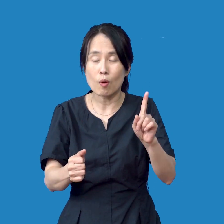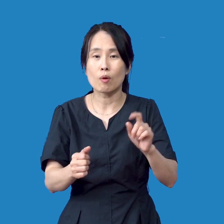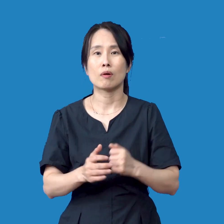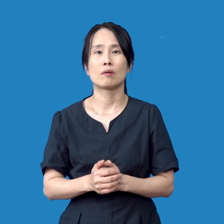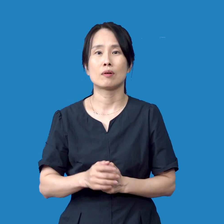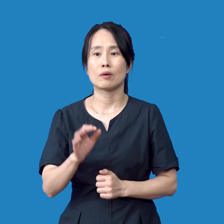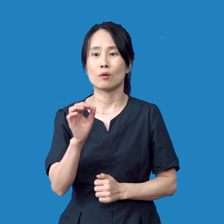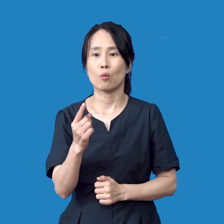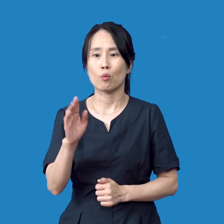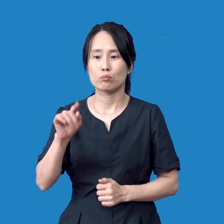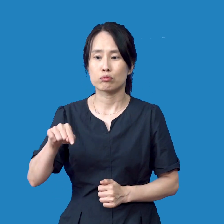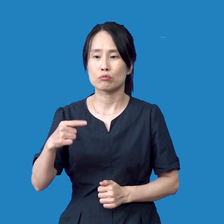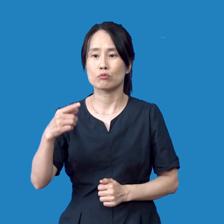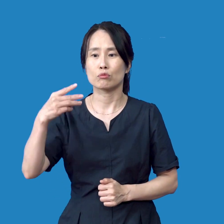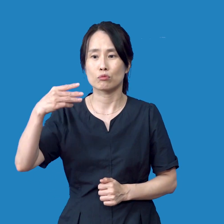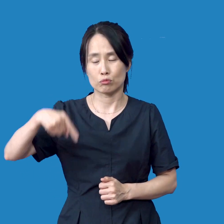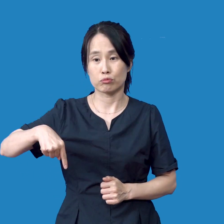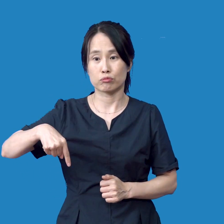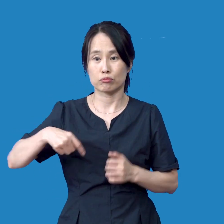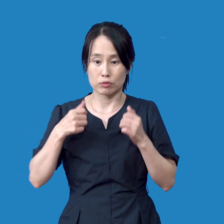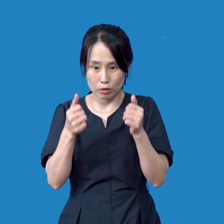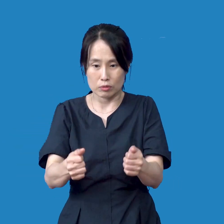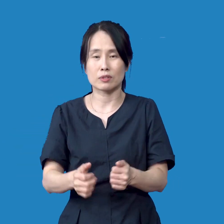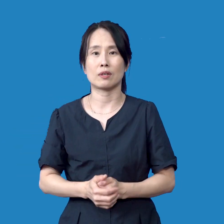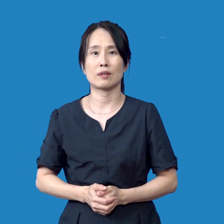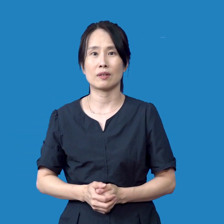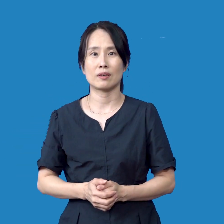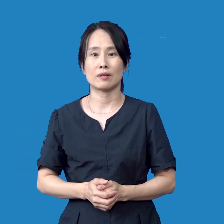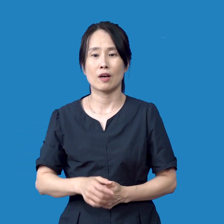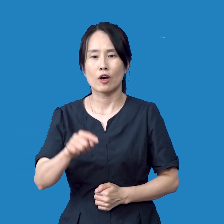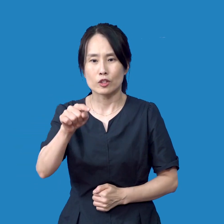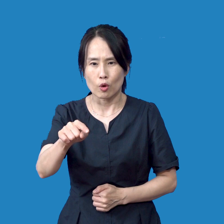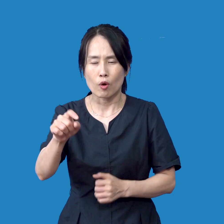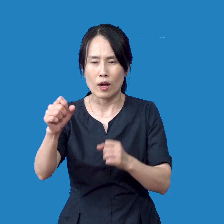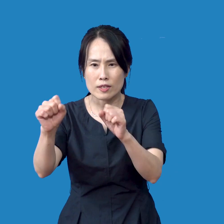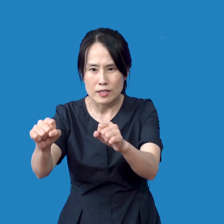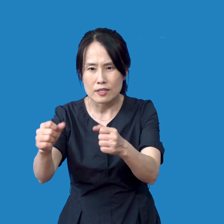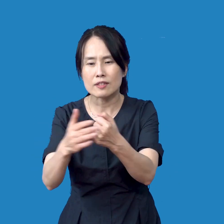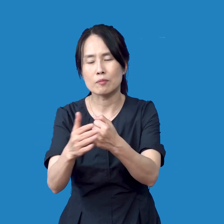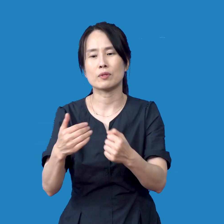우분투라고 인사합니다. 우분투는 네가 있기에 내가 있다.